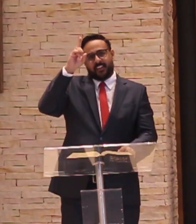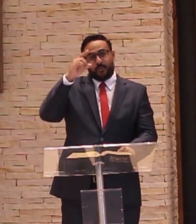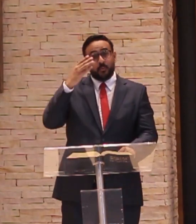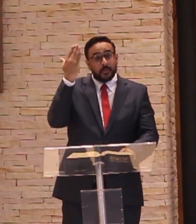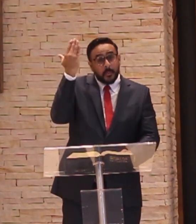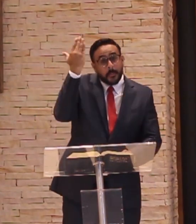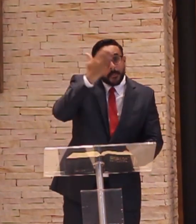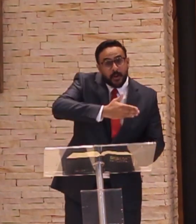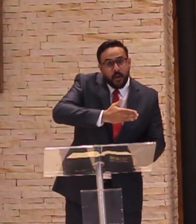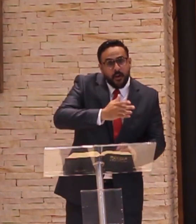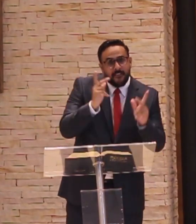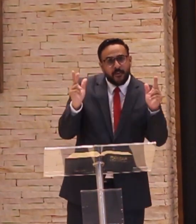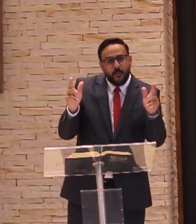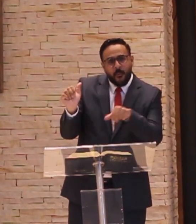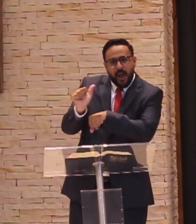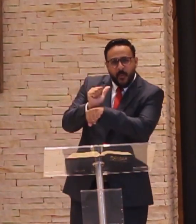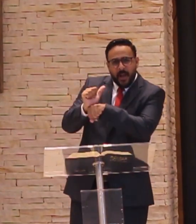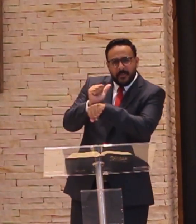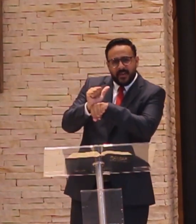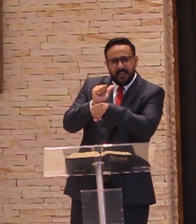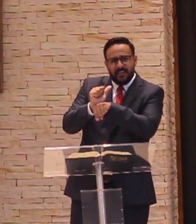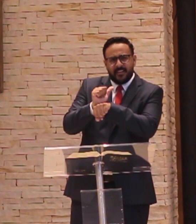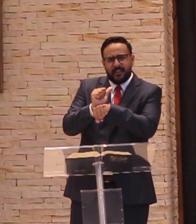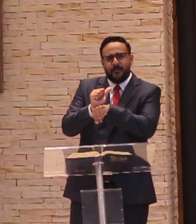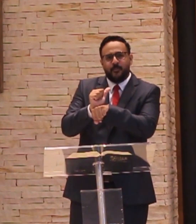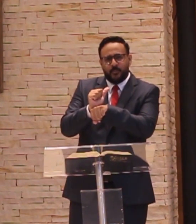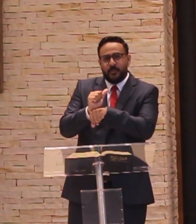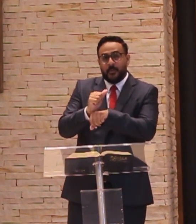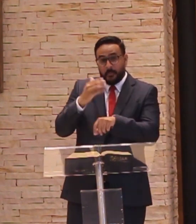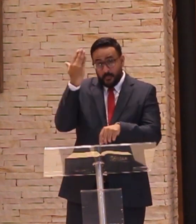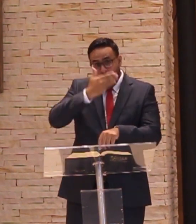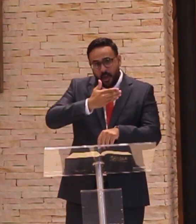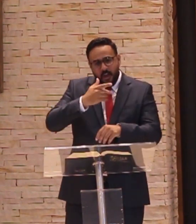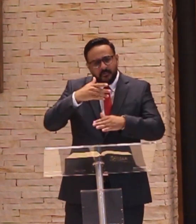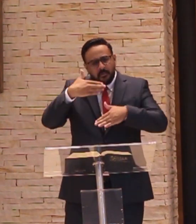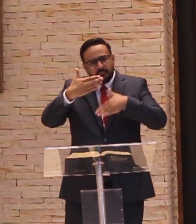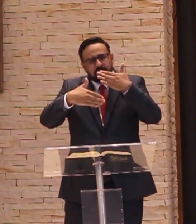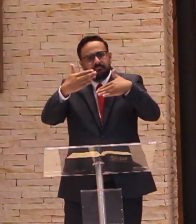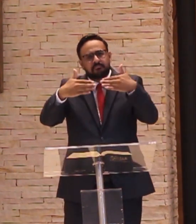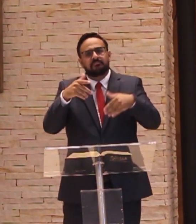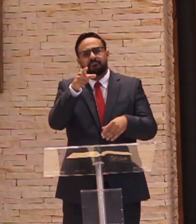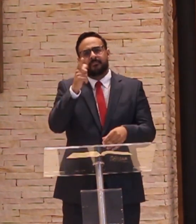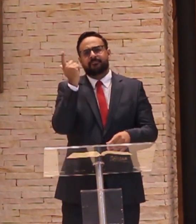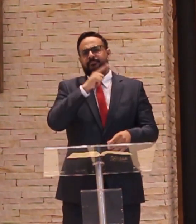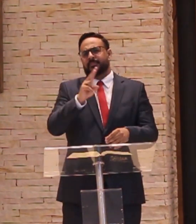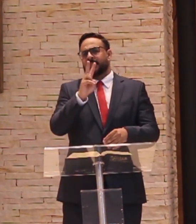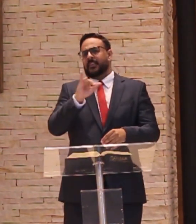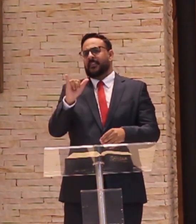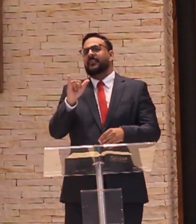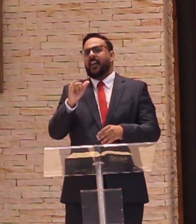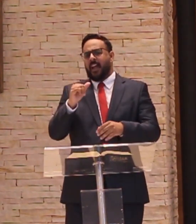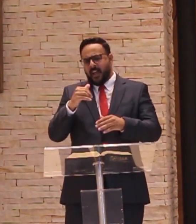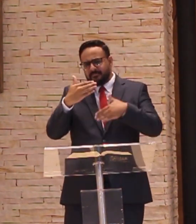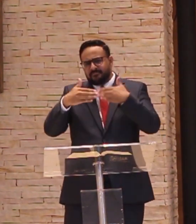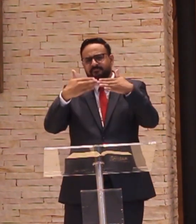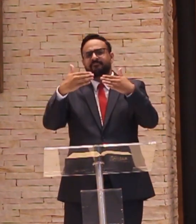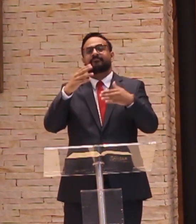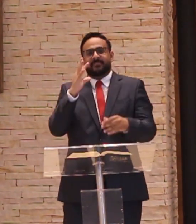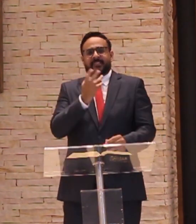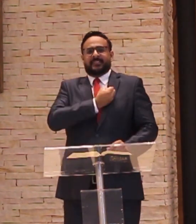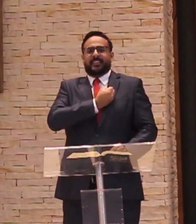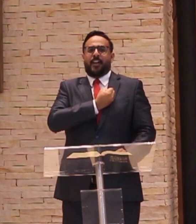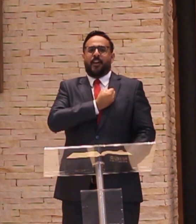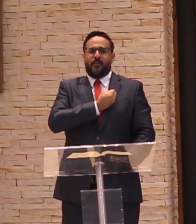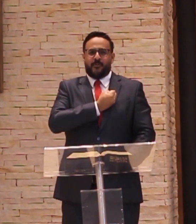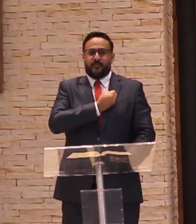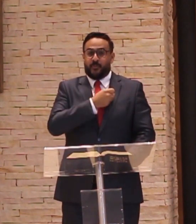Quando você crer na palavra de Deus, você vai ver com seus próprios olhos o que Deus é capaz de fazer por você. E